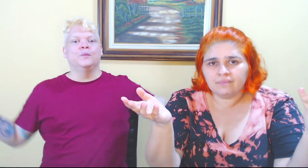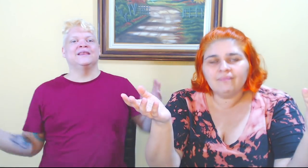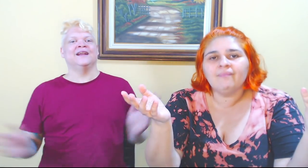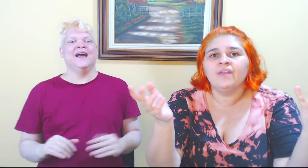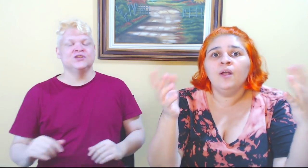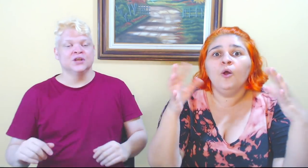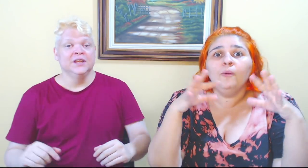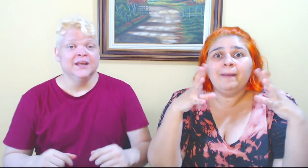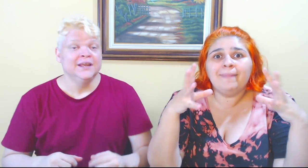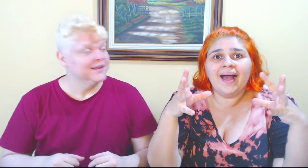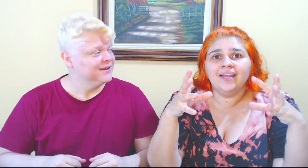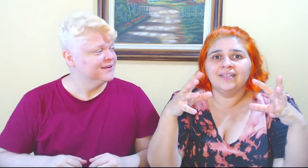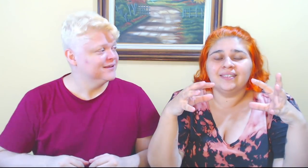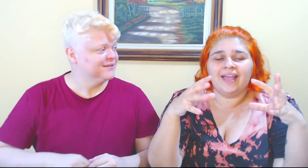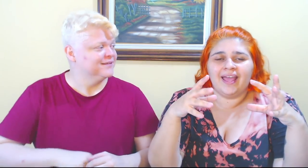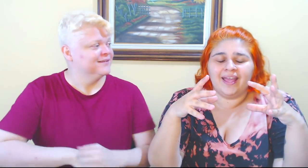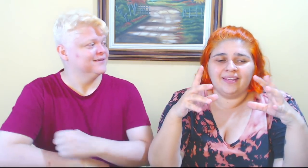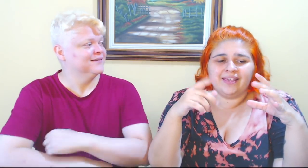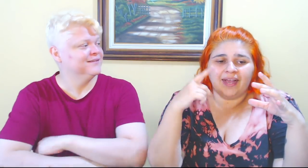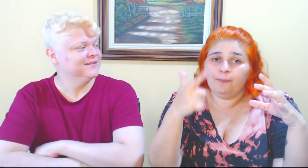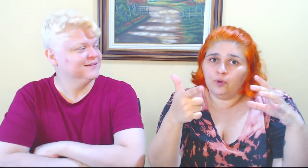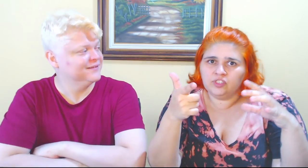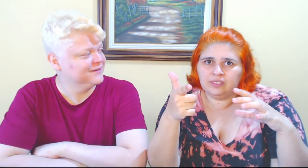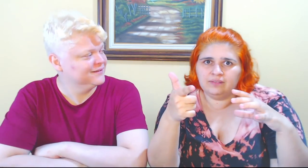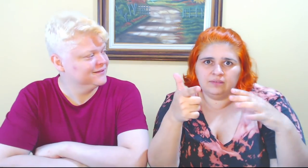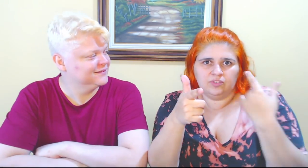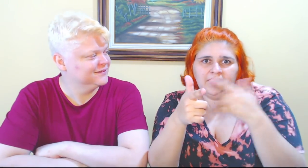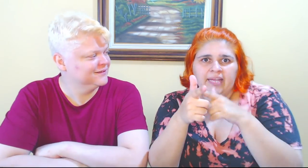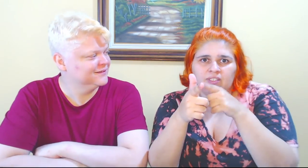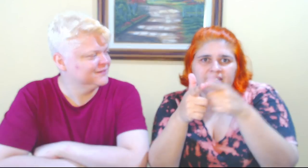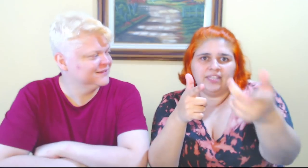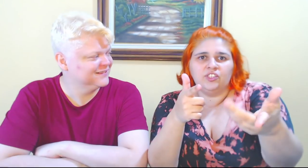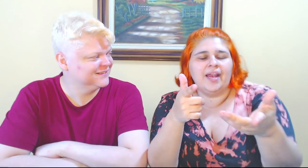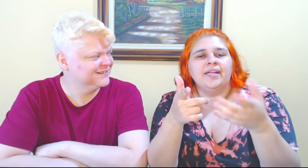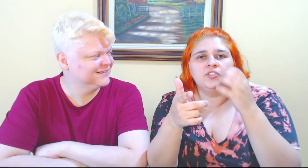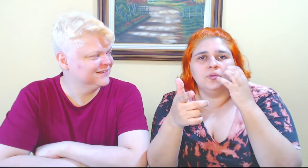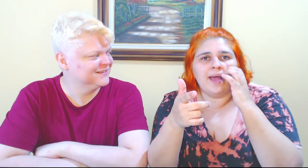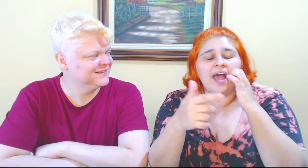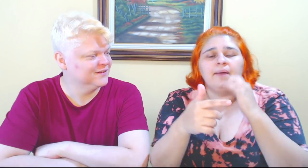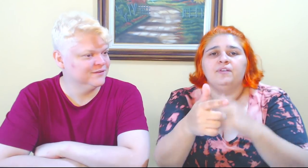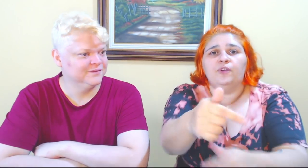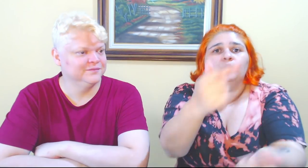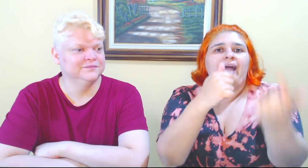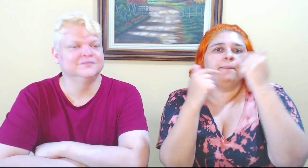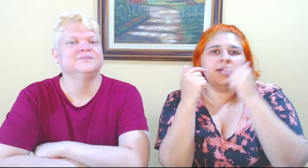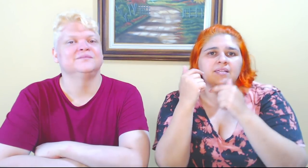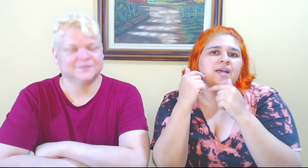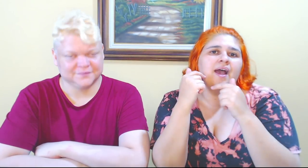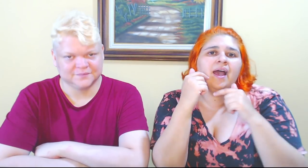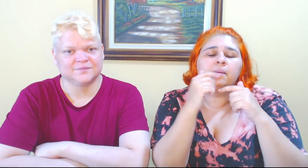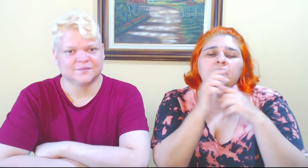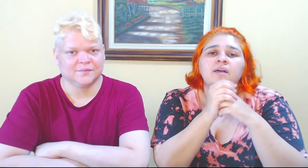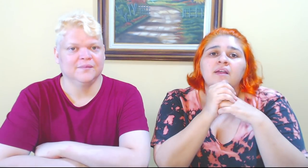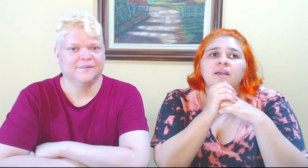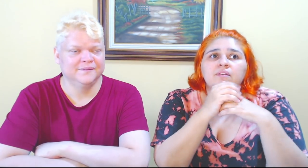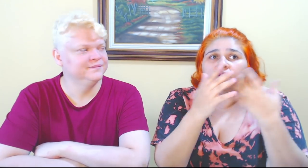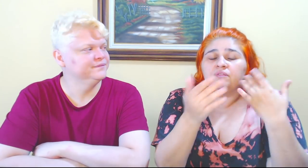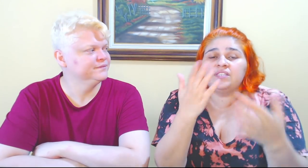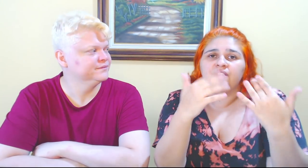para trás Uma bala Que acabou de ser atirada De uma arma Voltar para essa arma Enfim Você vê